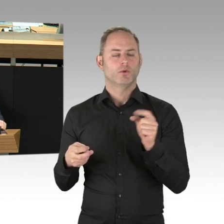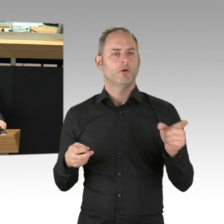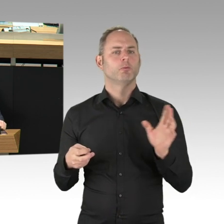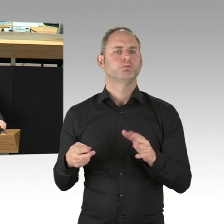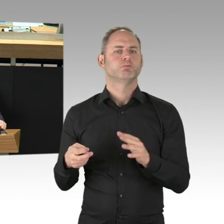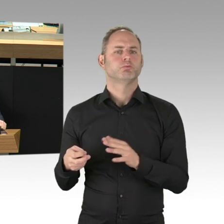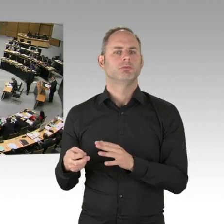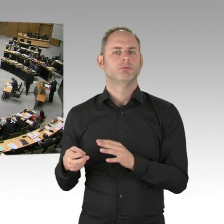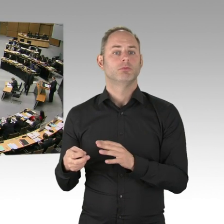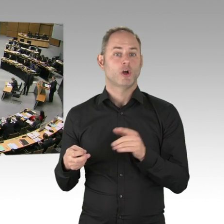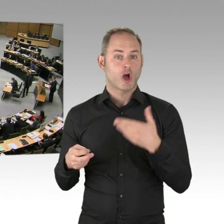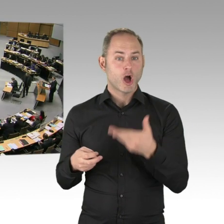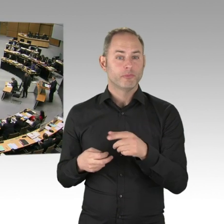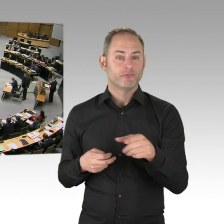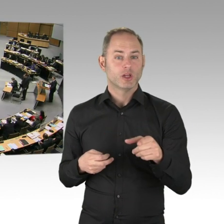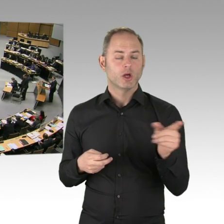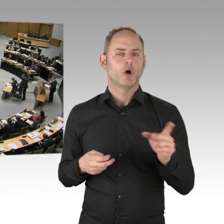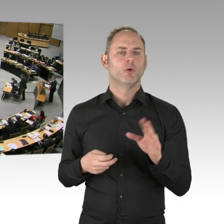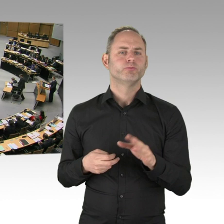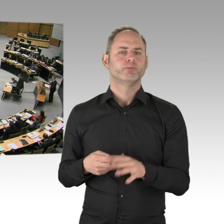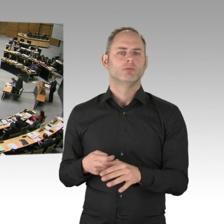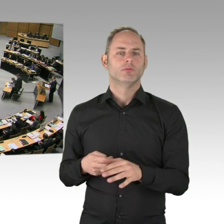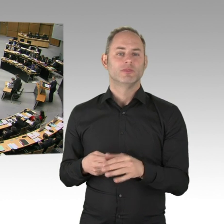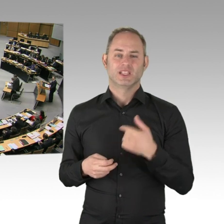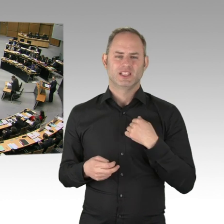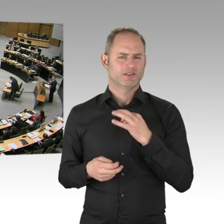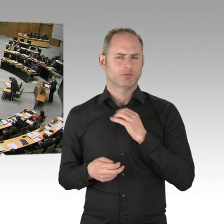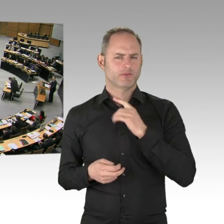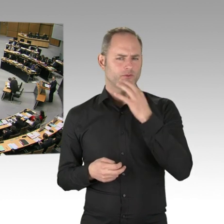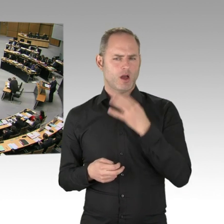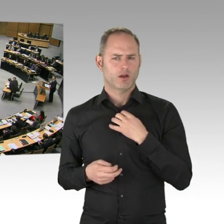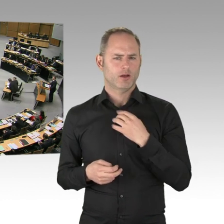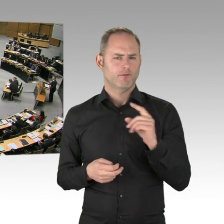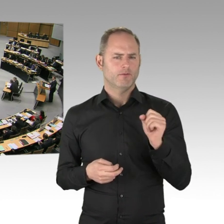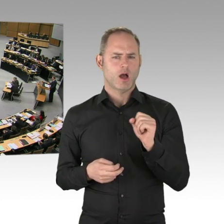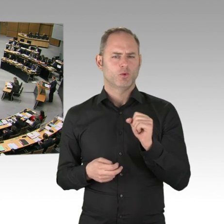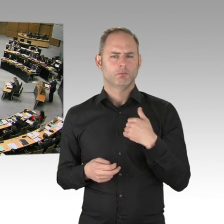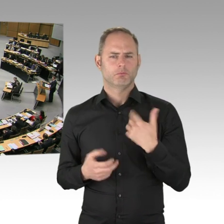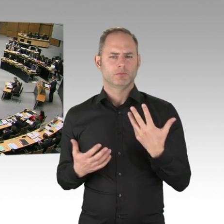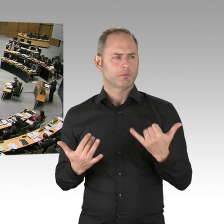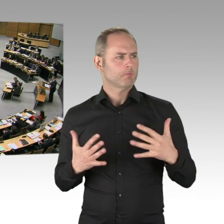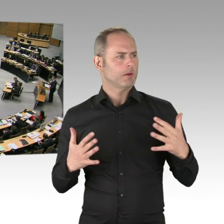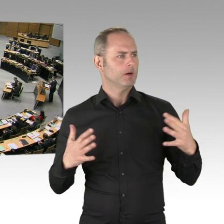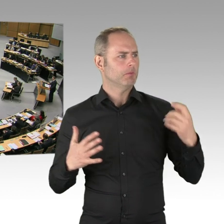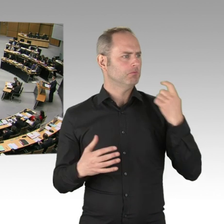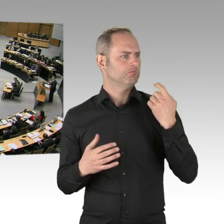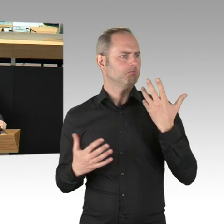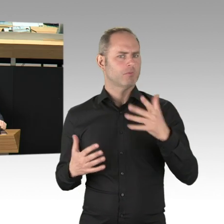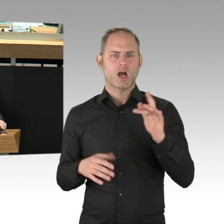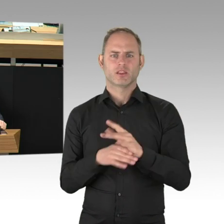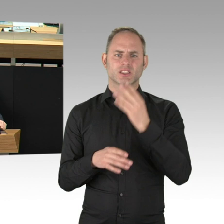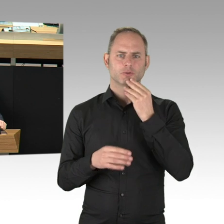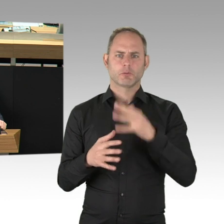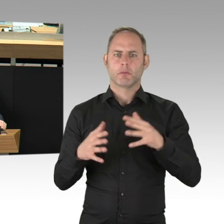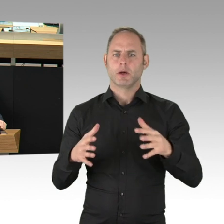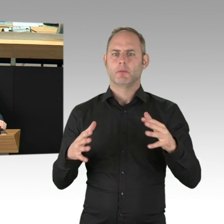judenfeindliche Zuwanderer. Wir dulden das Bündnis zwischen arabischen Terroristen und deutschen Linken, Sozialisten und Kommunisten.